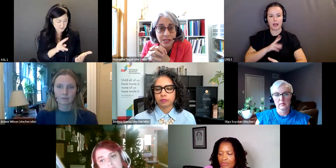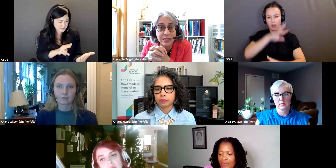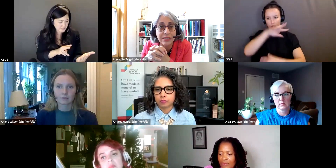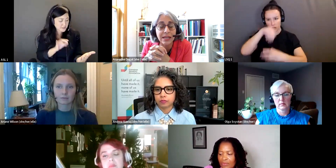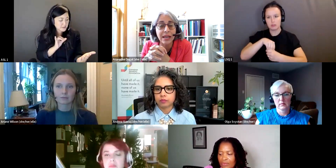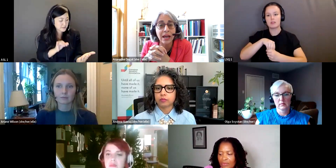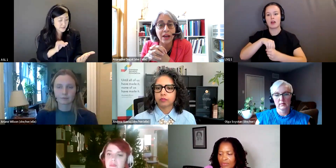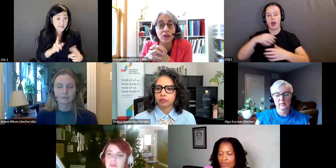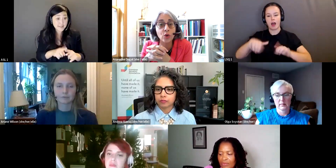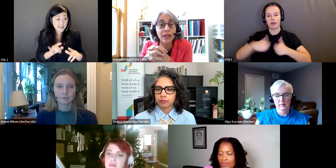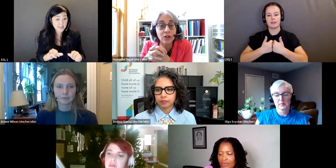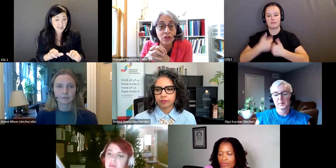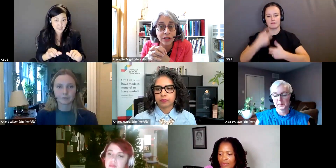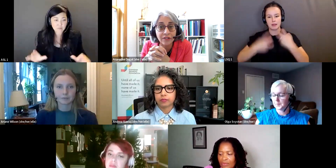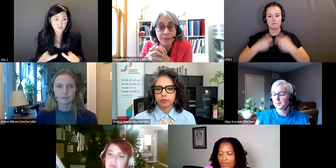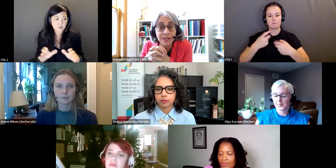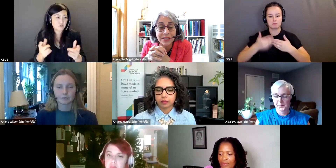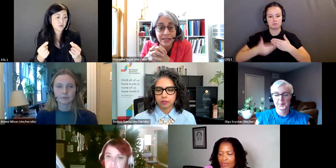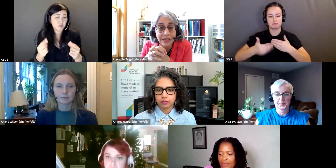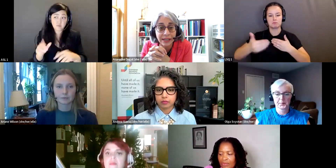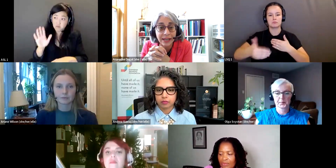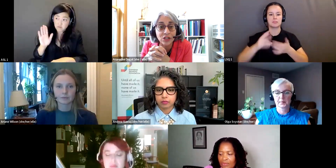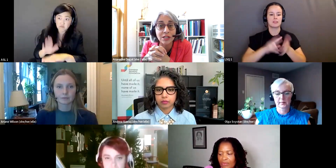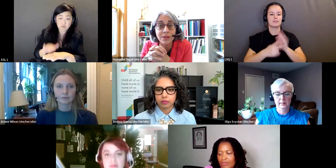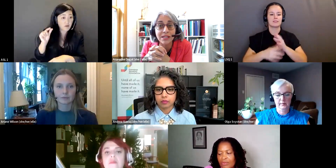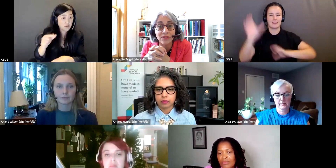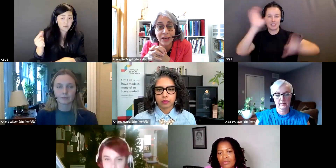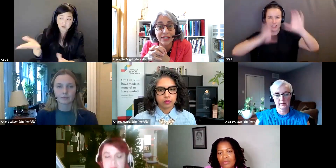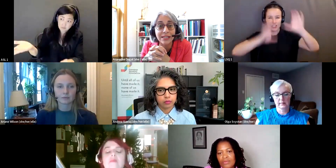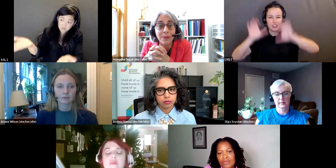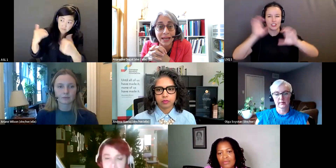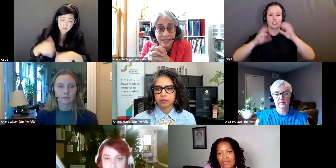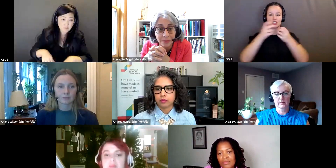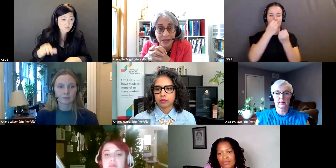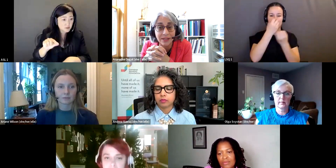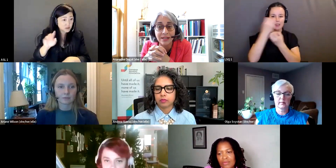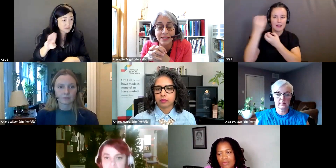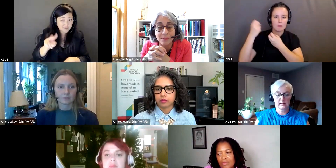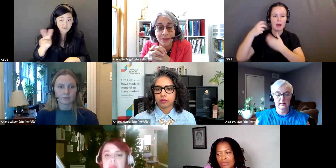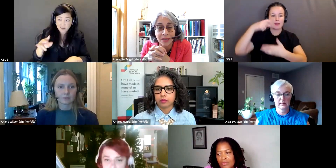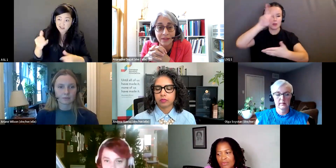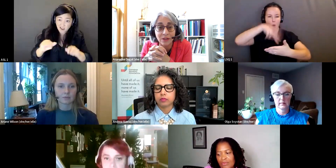tiennent à cœur. Donc, se renseigner, lire, agir, c'est important.